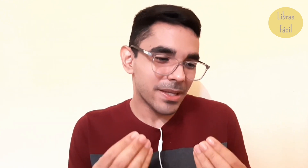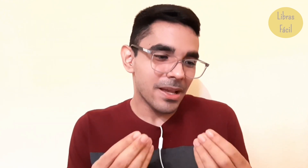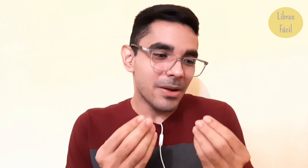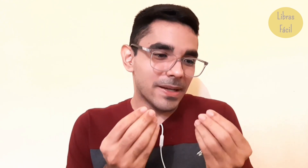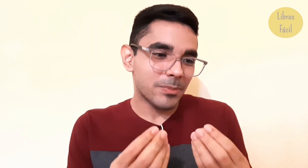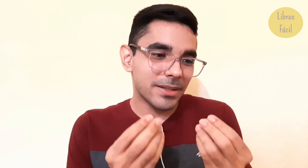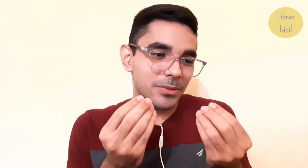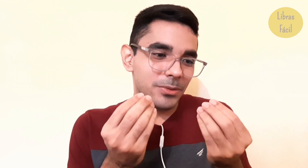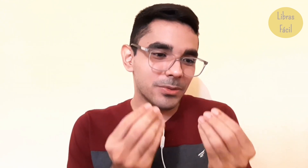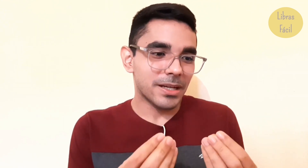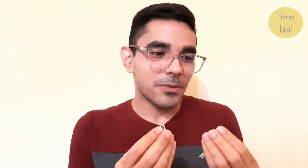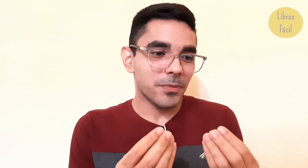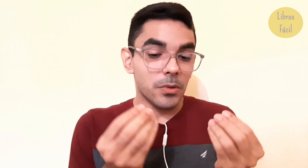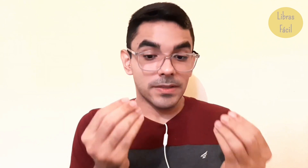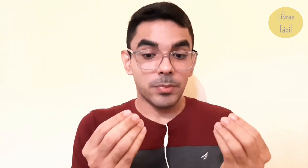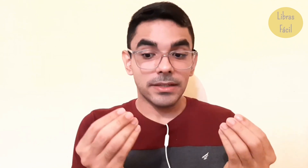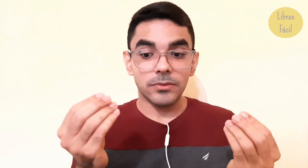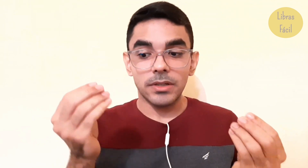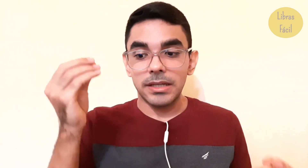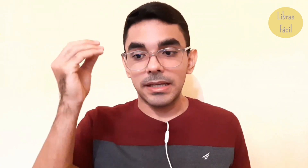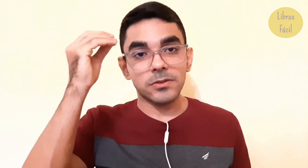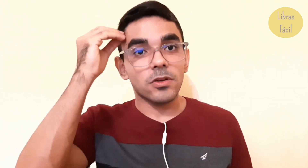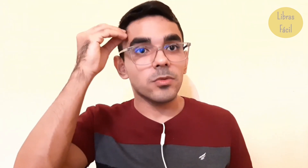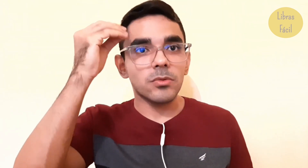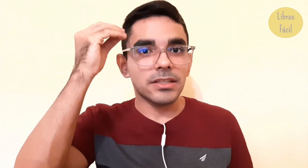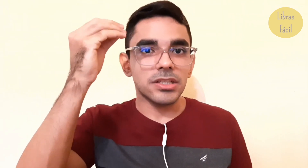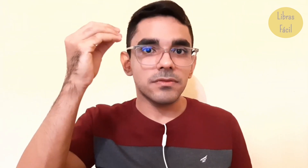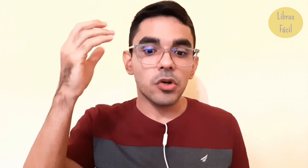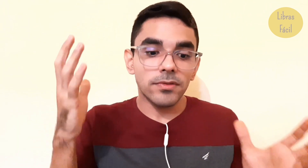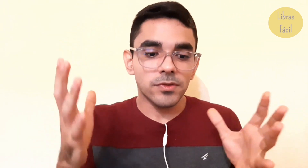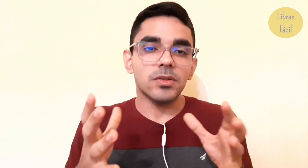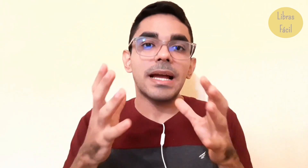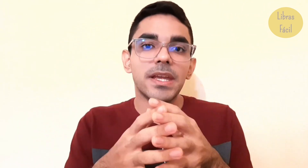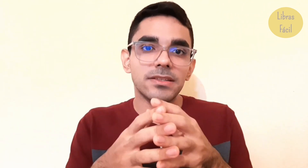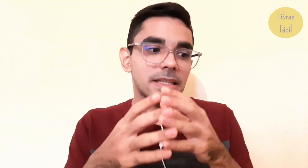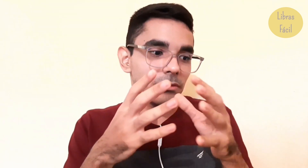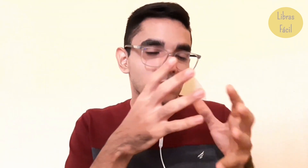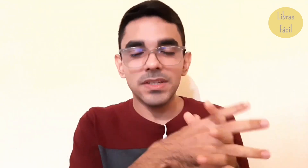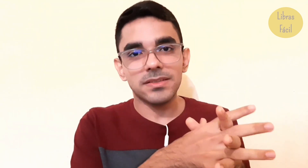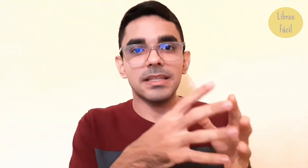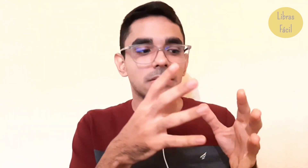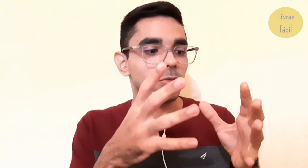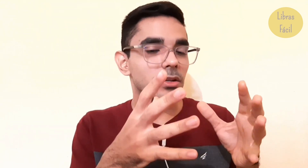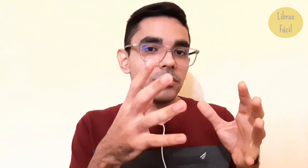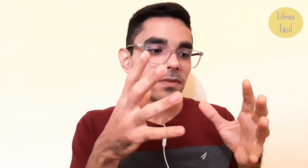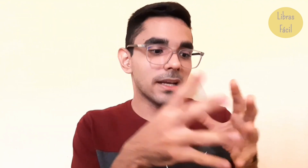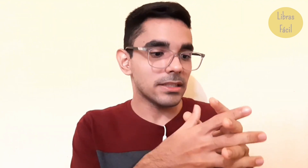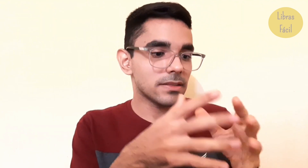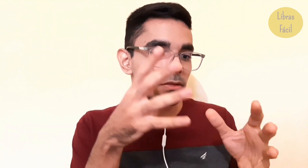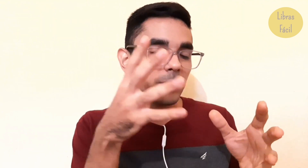o aspecto cultural, o aspecto socioeducativo, de como funciona a mente dos ouvintes, ou melhor, dos falantes, dos